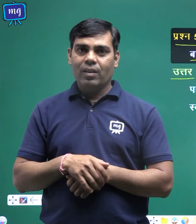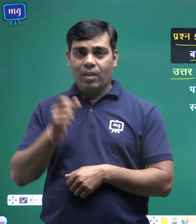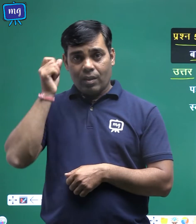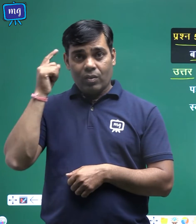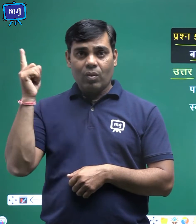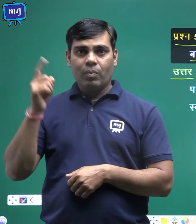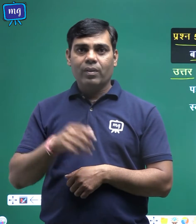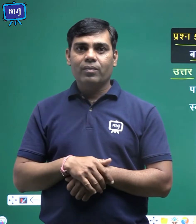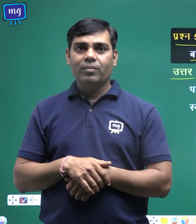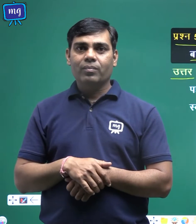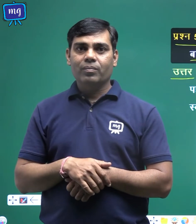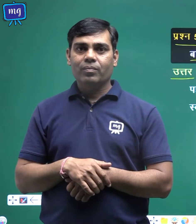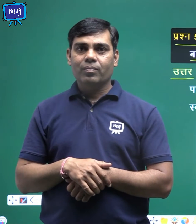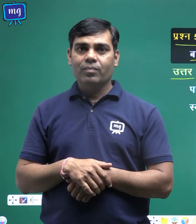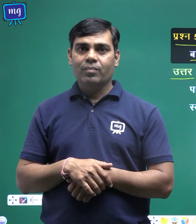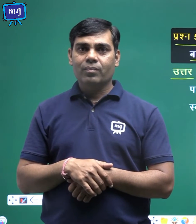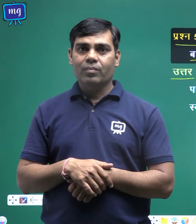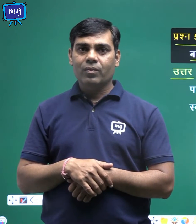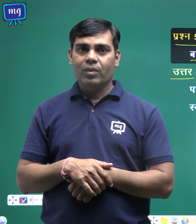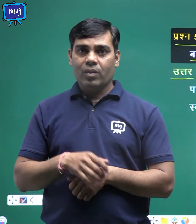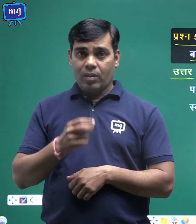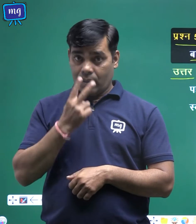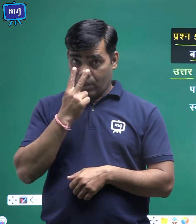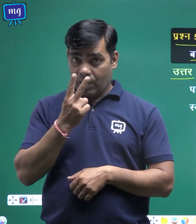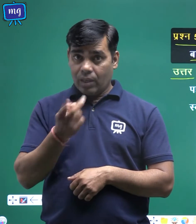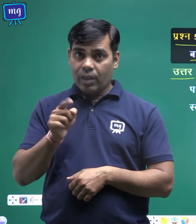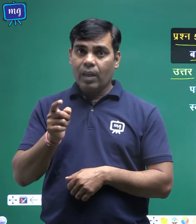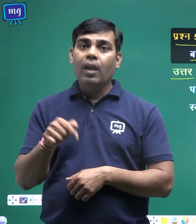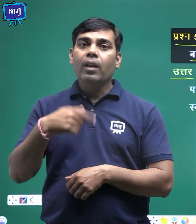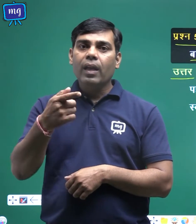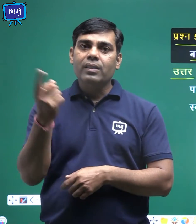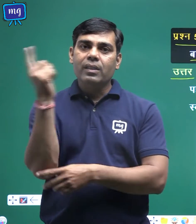स्वप्न देखने के अगले दिन